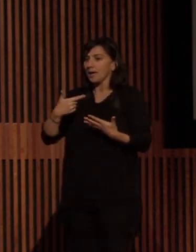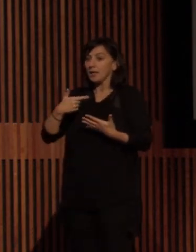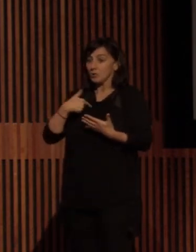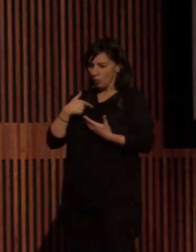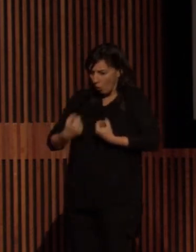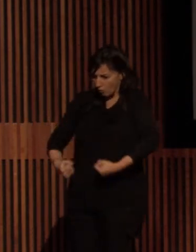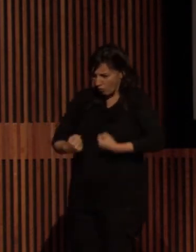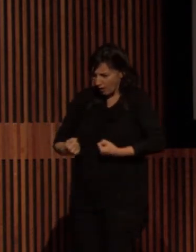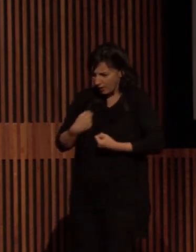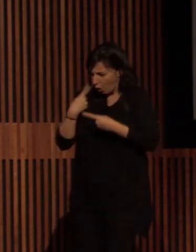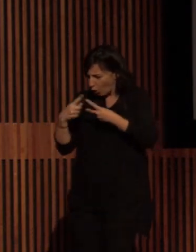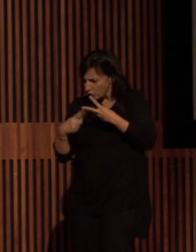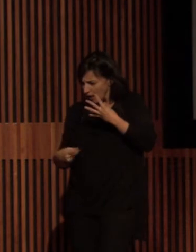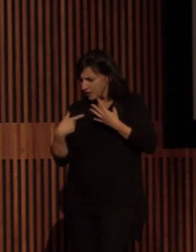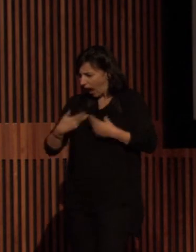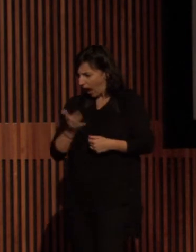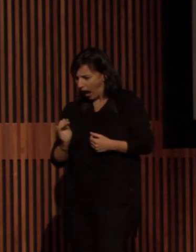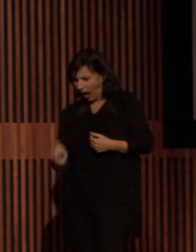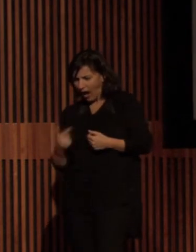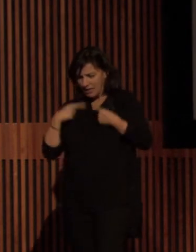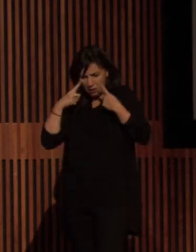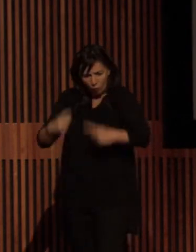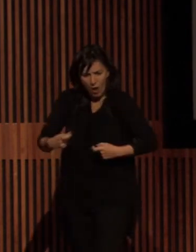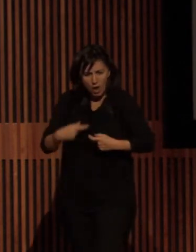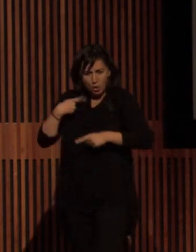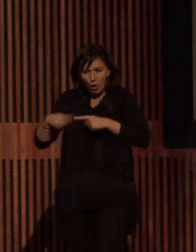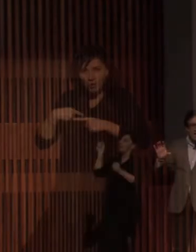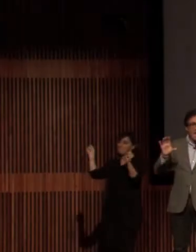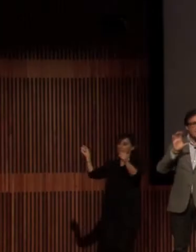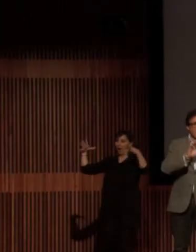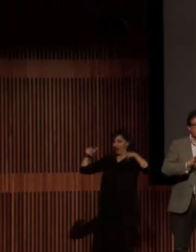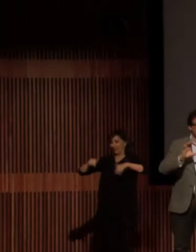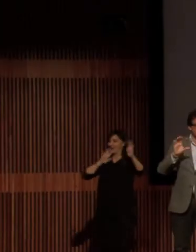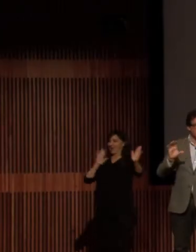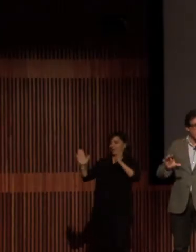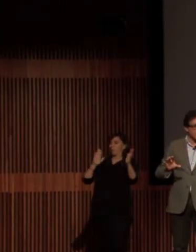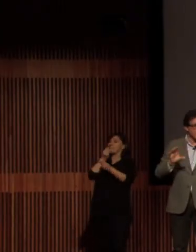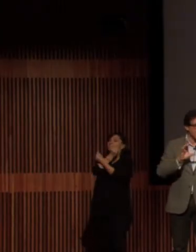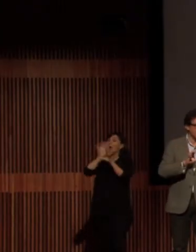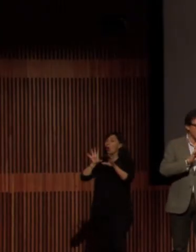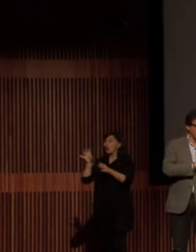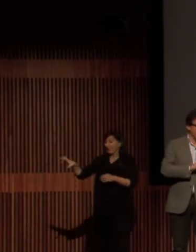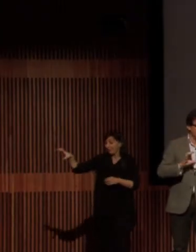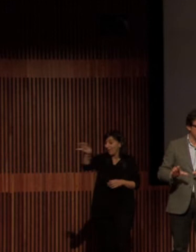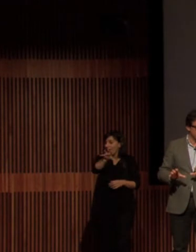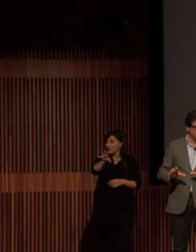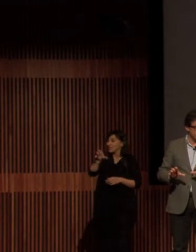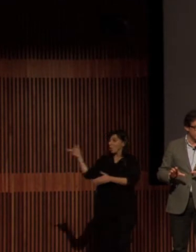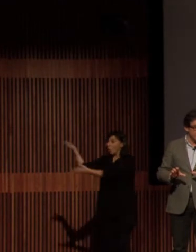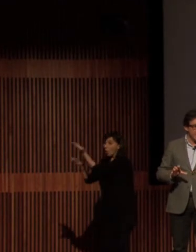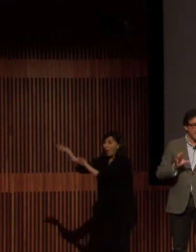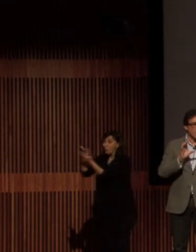y nuestra energía y nuestro esfuerzo para hacer algo que vale la pena. Y las mejores organizaciones son las que colaboran